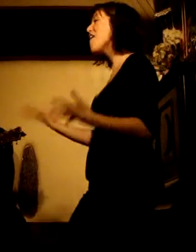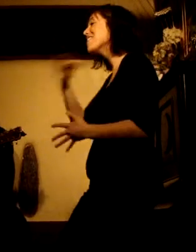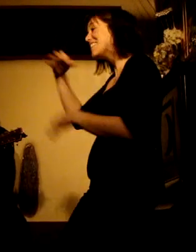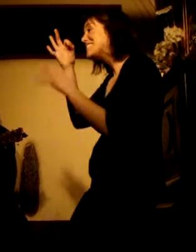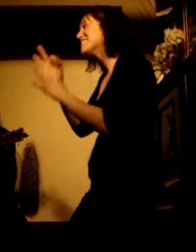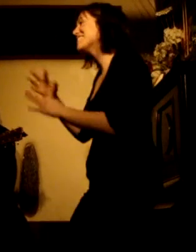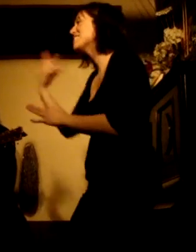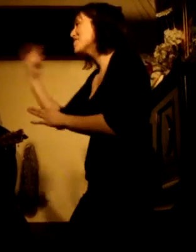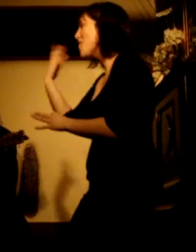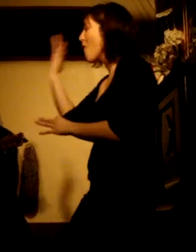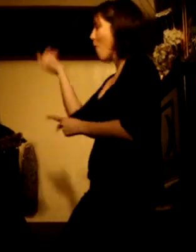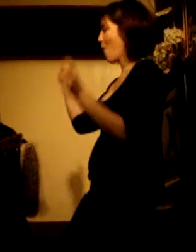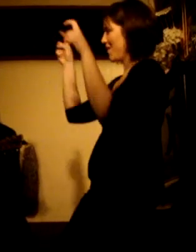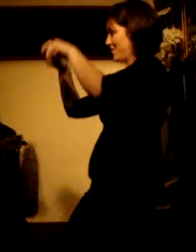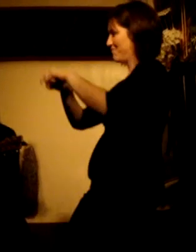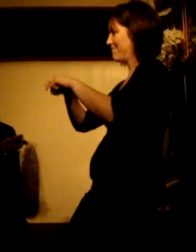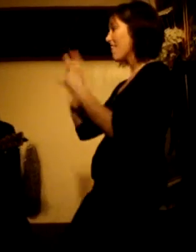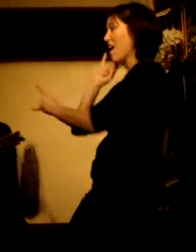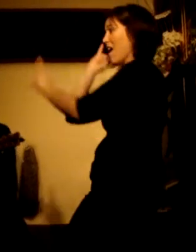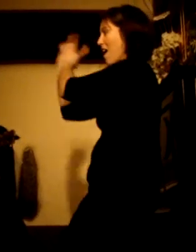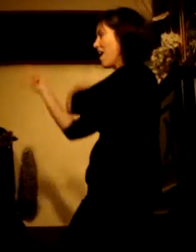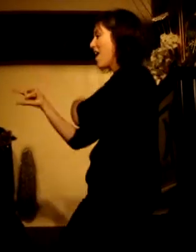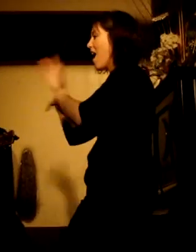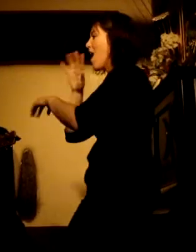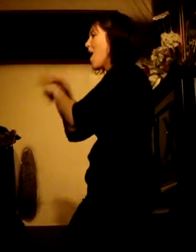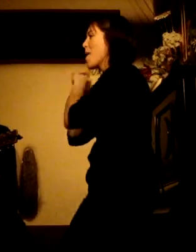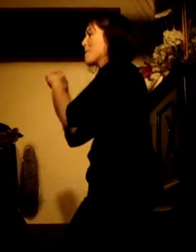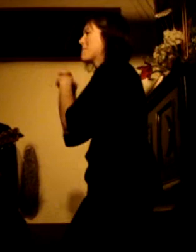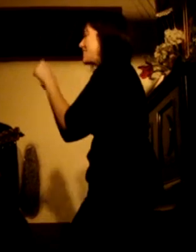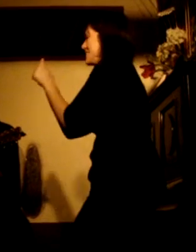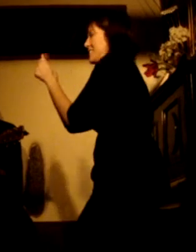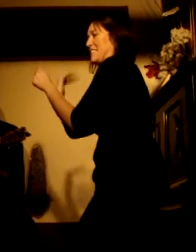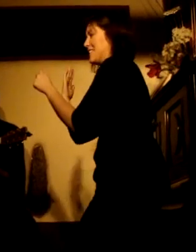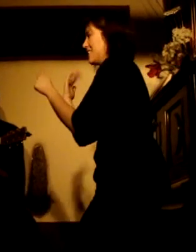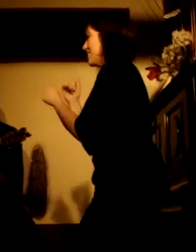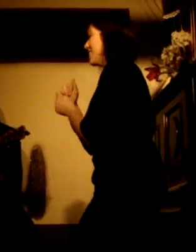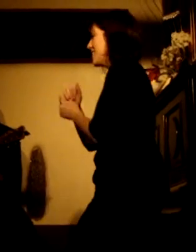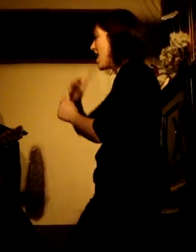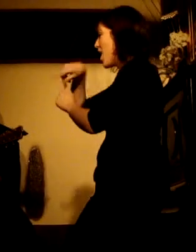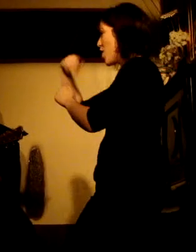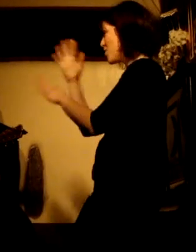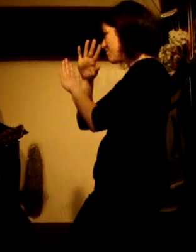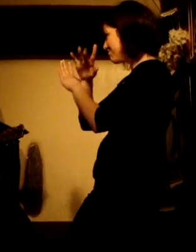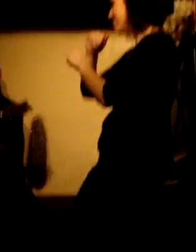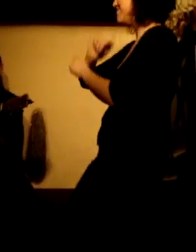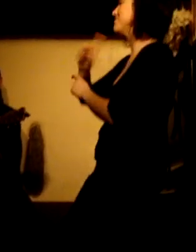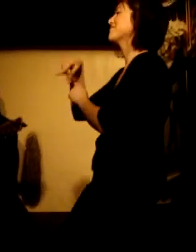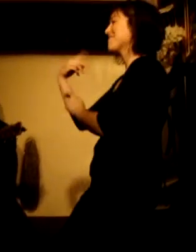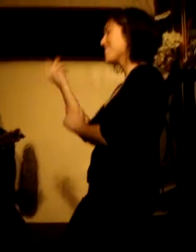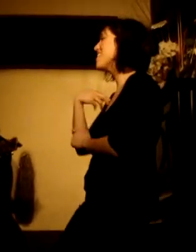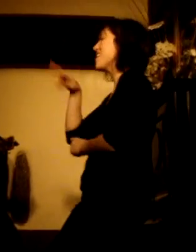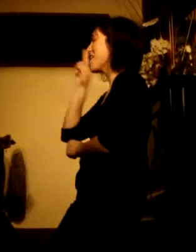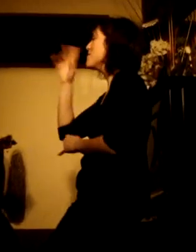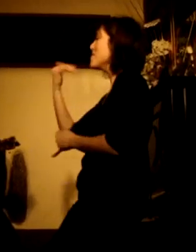tardes así nos juntamos los cuatro y amamos amigos recién separados. Y en un